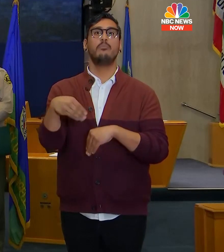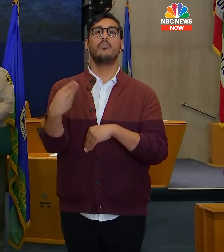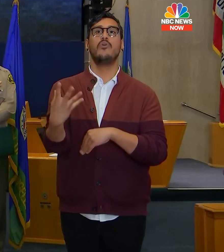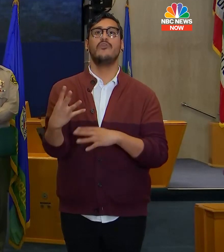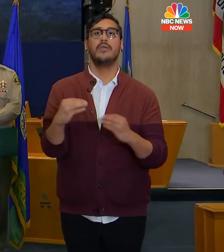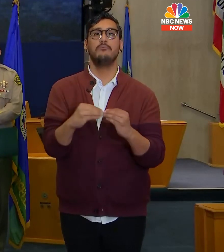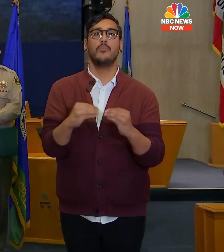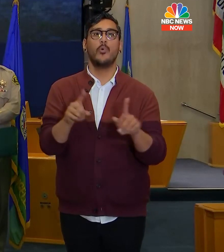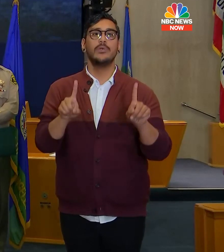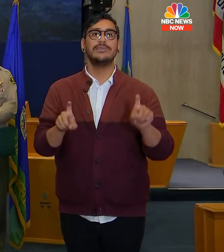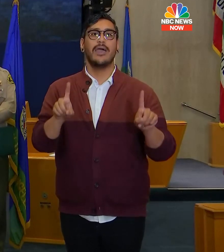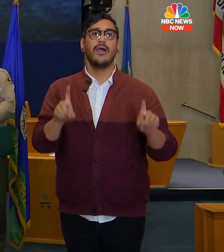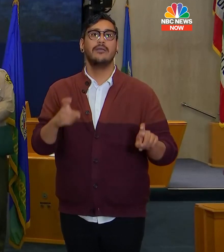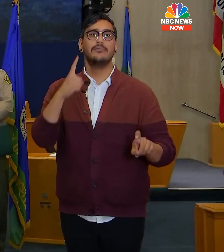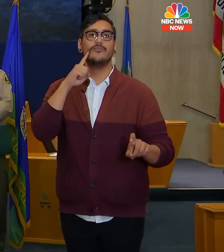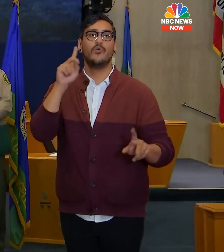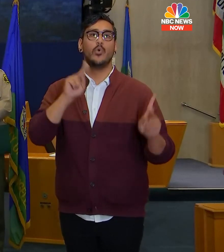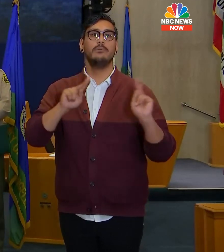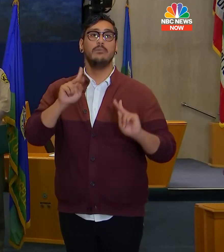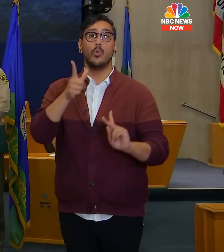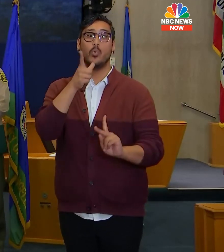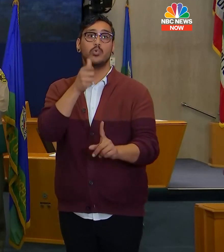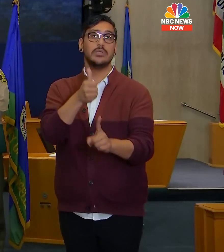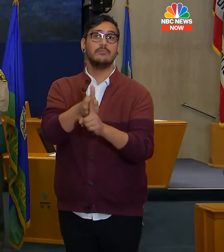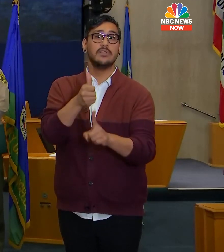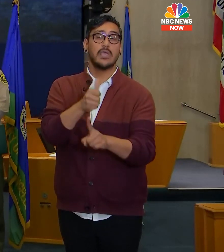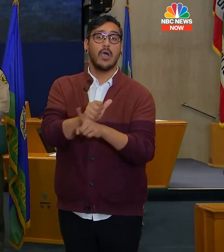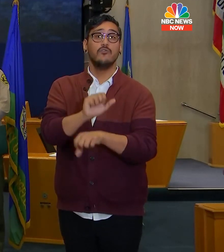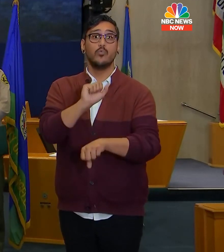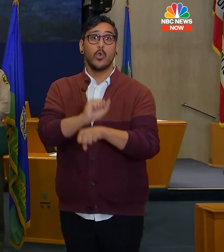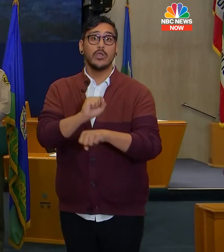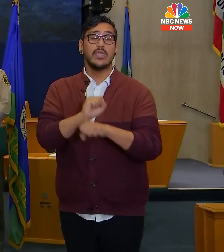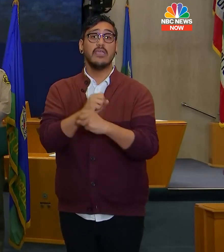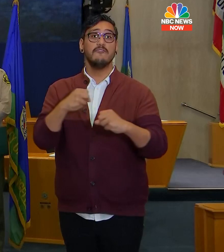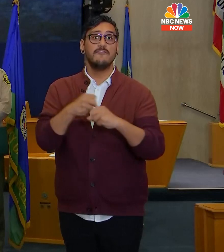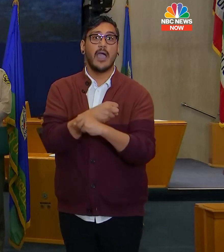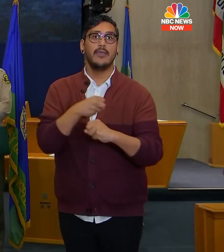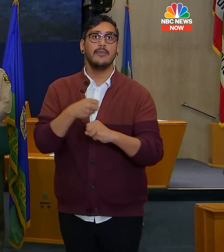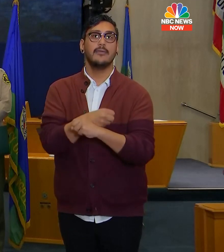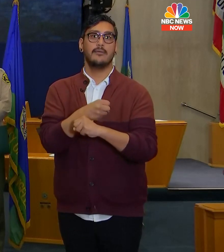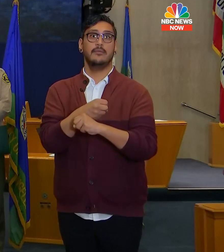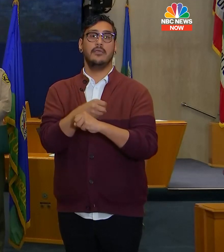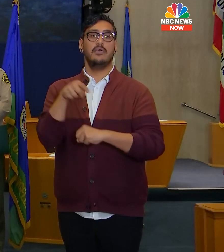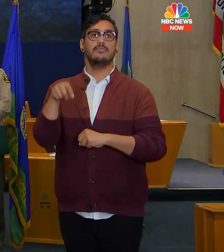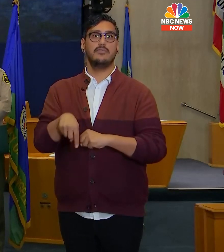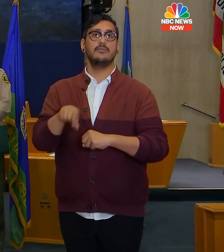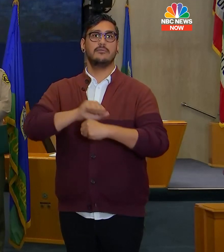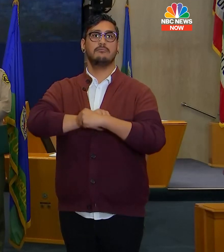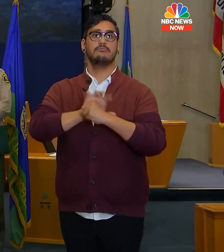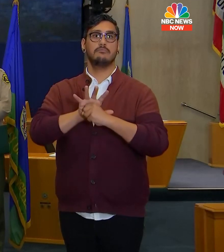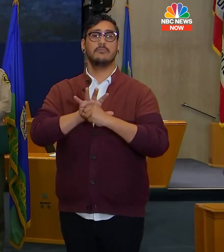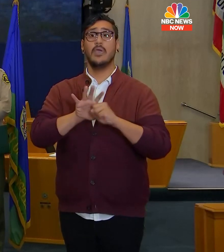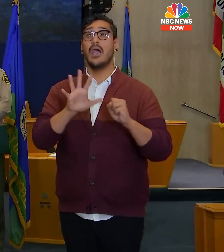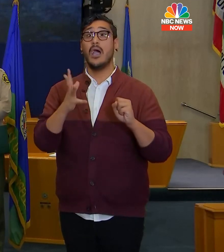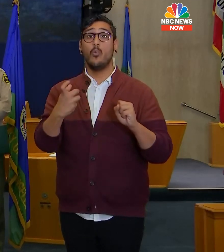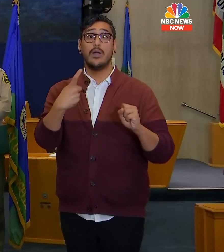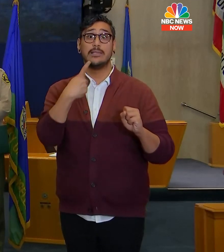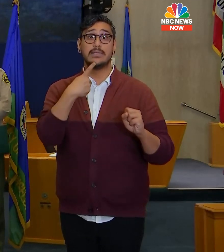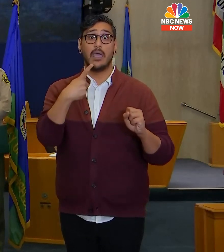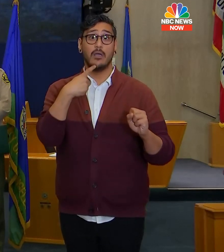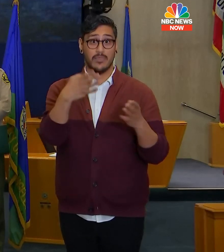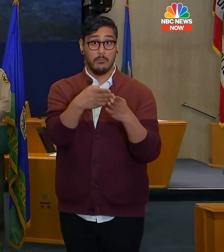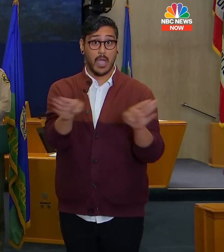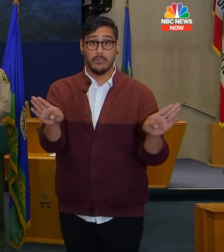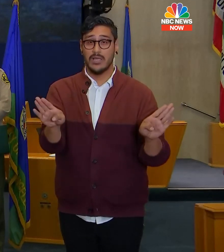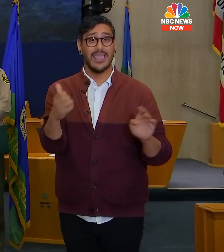para las personas que están trabajando a combatir el virus de coronavirus. Lo que quiero decir es al público: